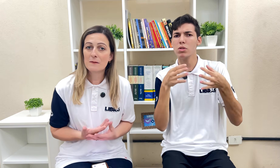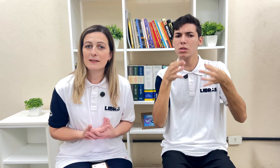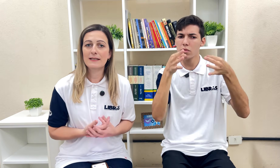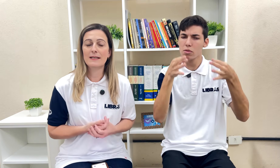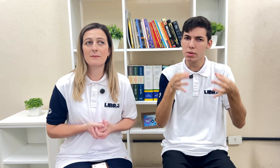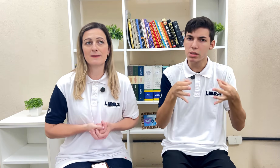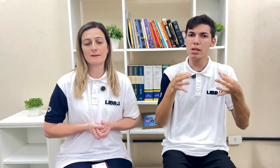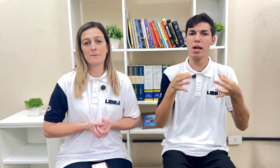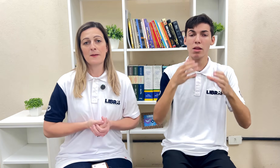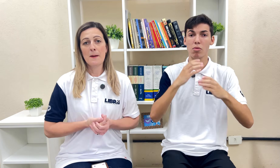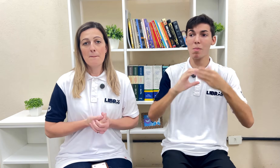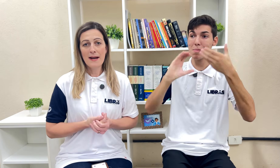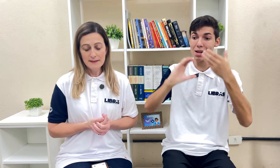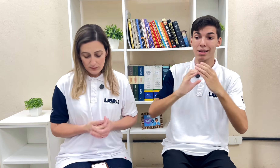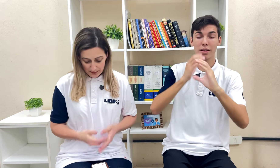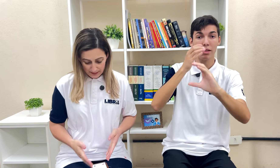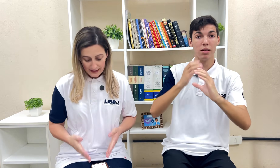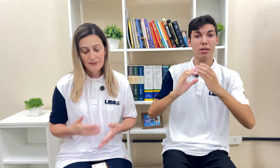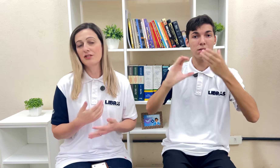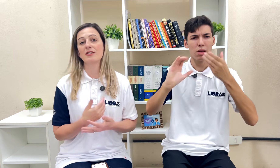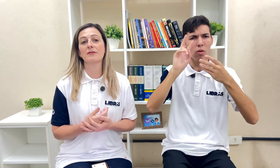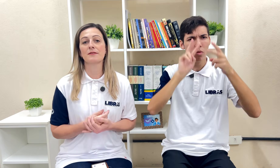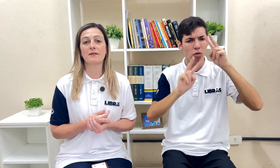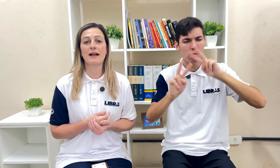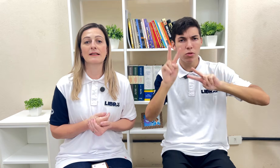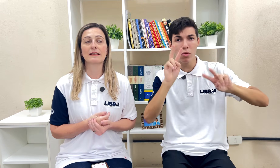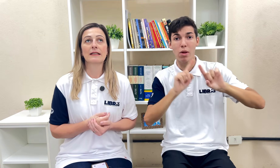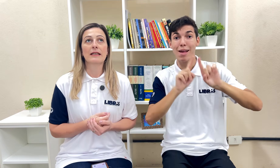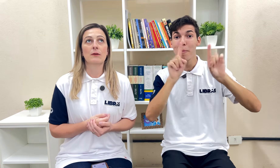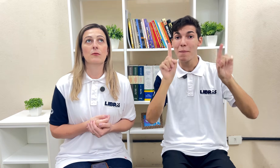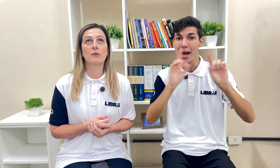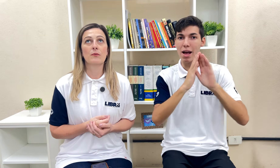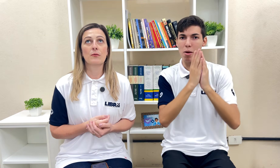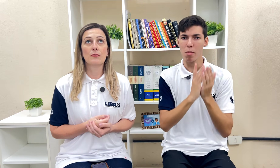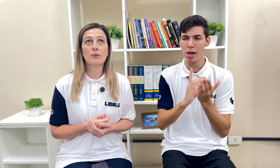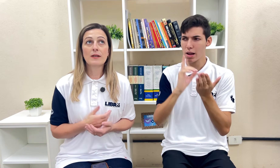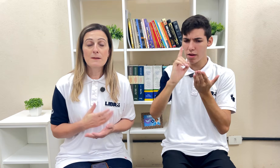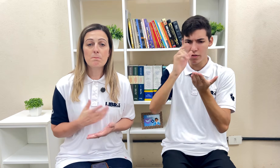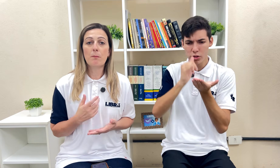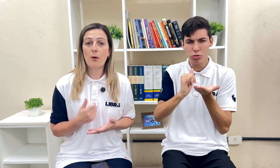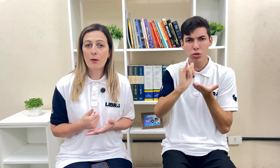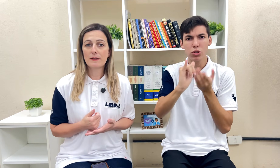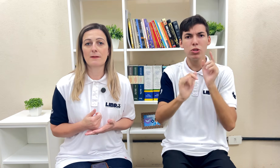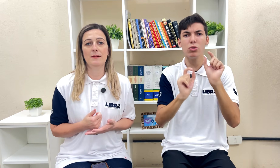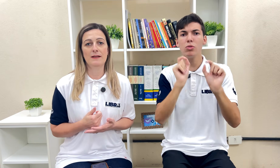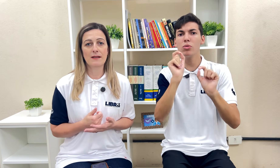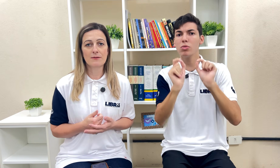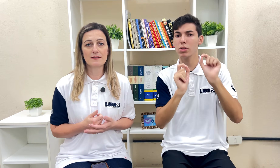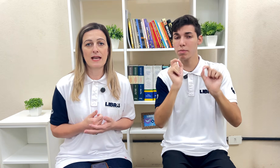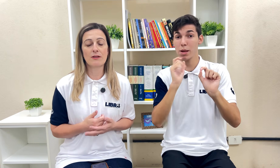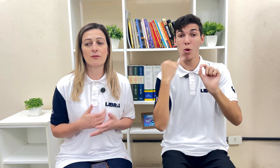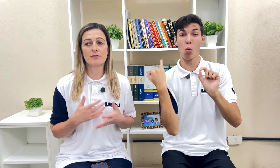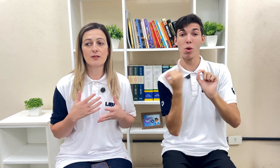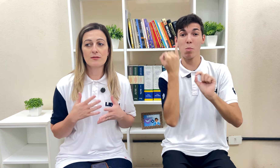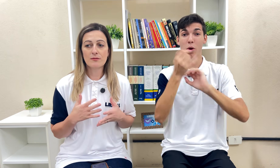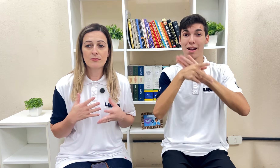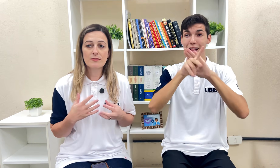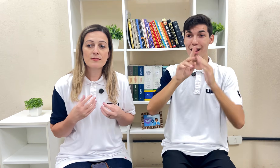em Libras. Mas como a palavra de Deus fala, o que importa para Deus é que que